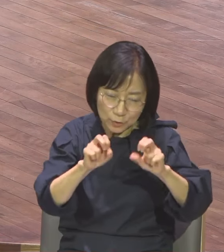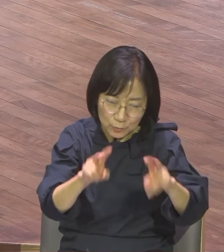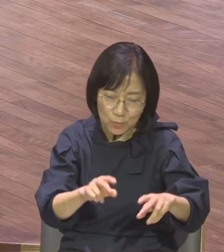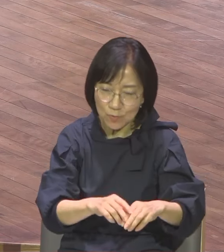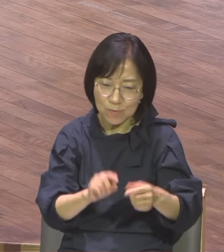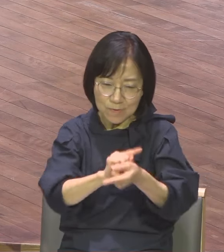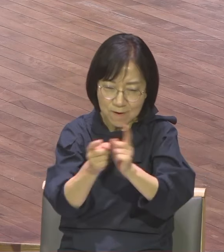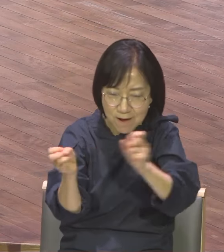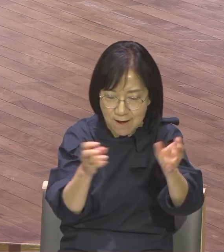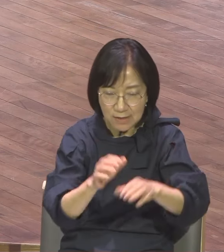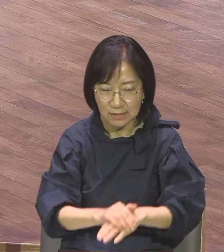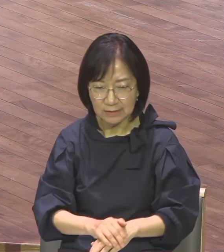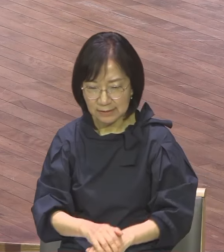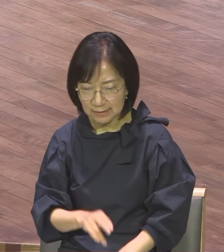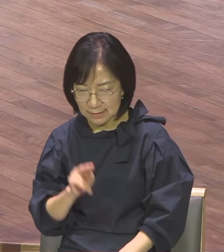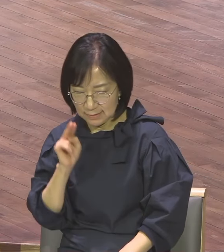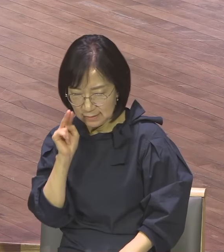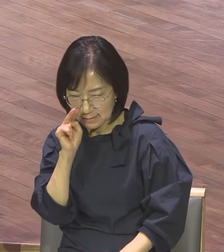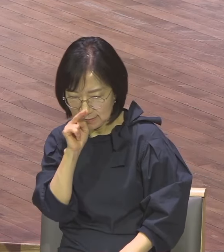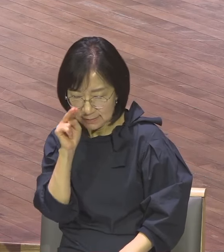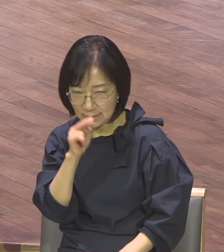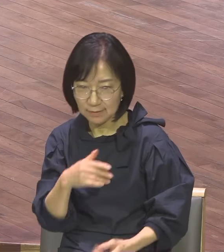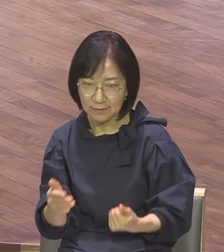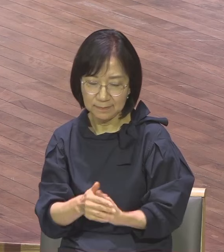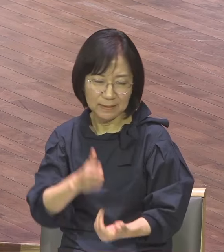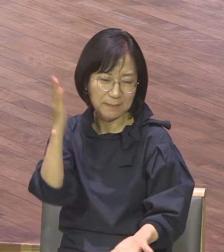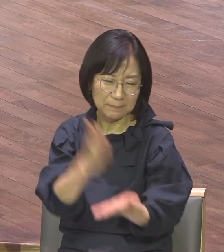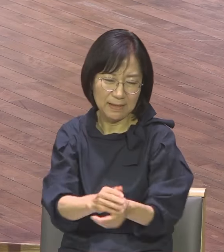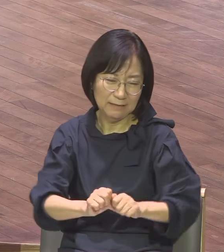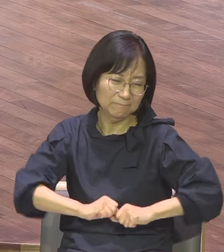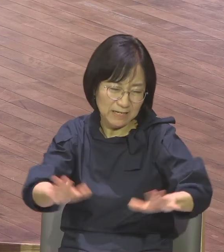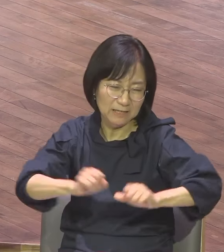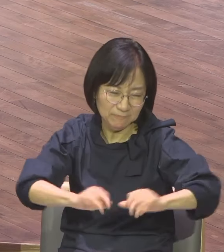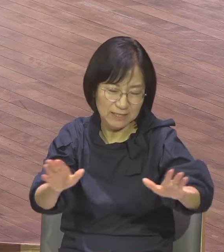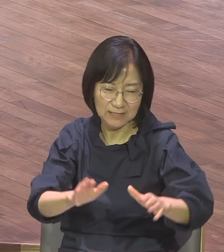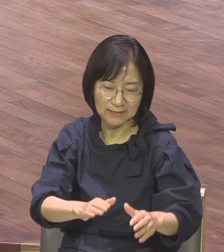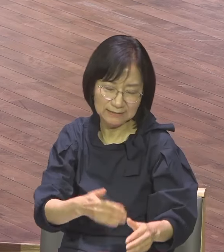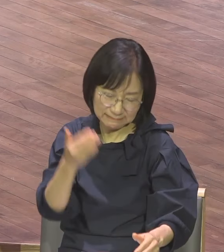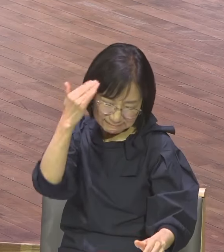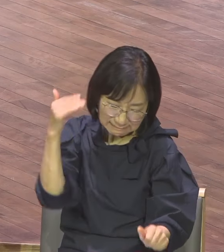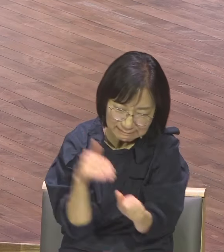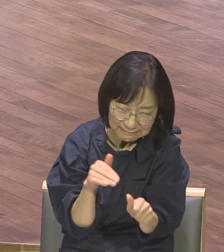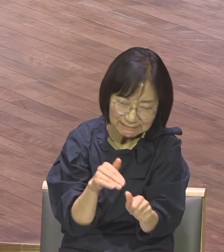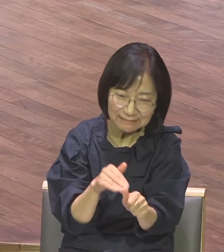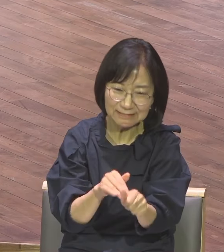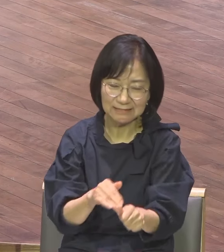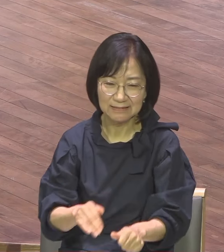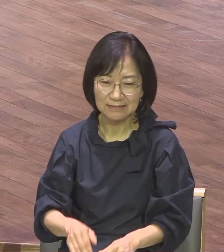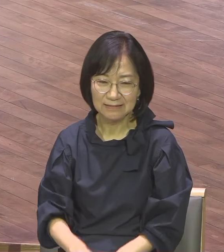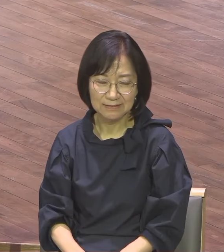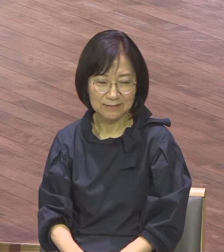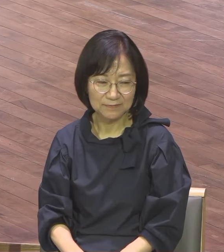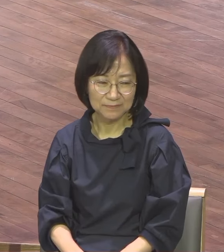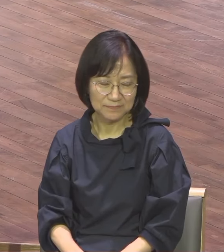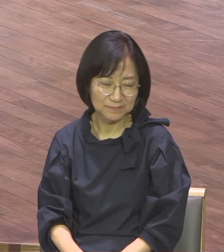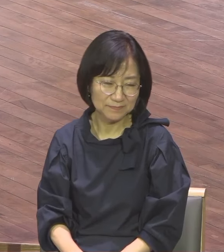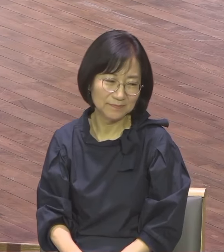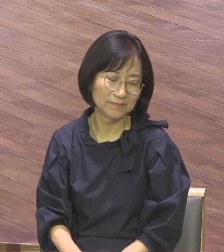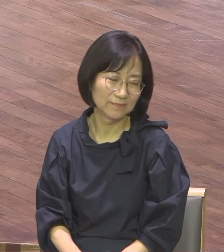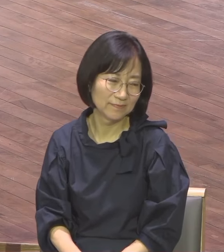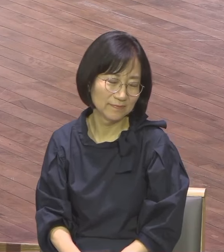포럼, 이것이 자꾸 헛어요. 이 장작을 말이죠. 헛어놓으면 불이 안 붙잖아요. 모여야 불이